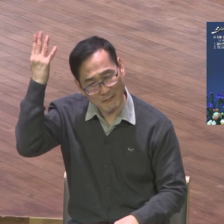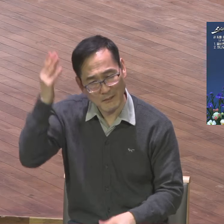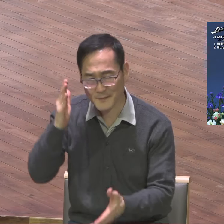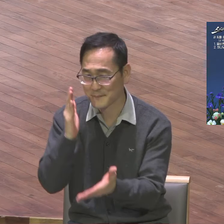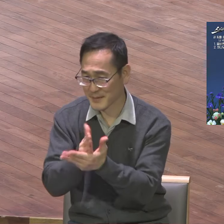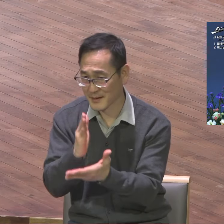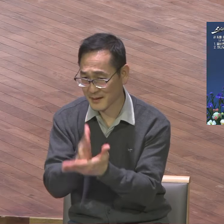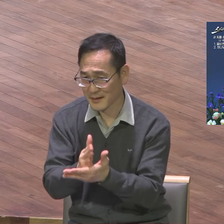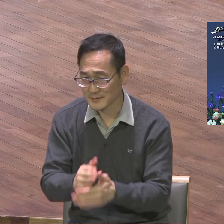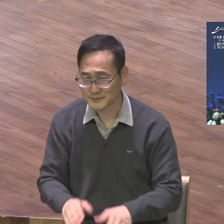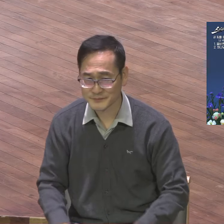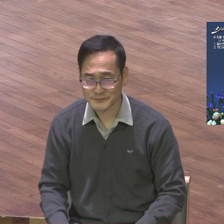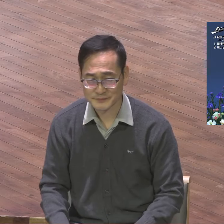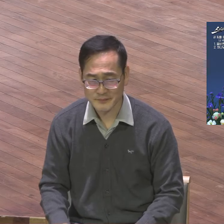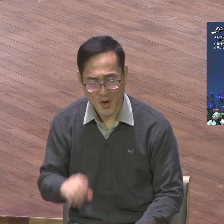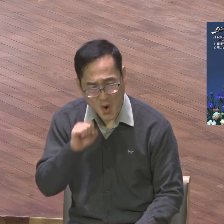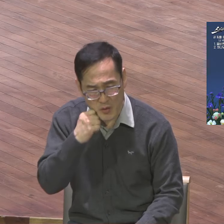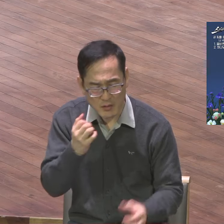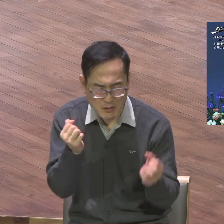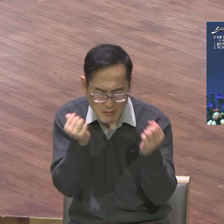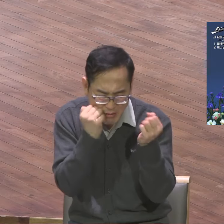여러분 환경이 어떠하든지 간에